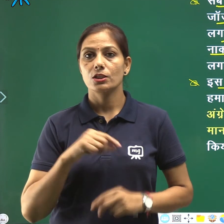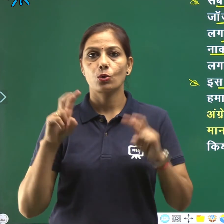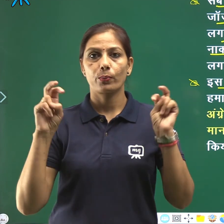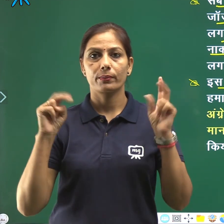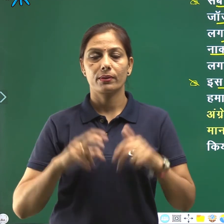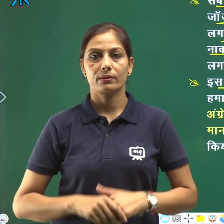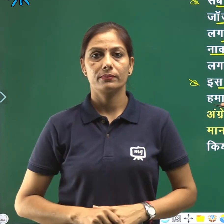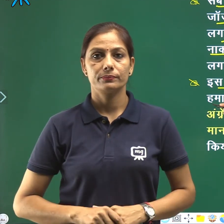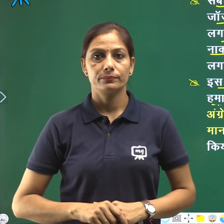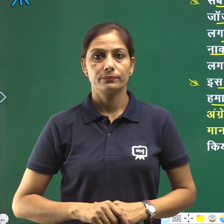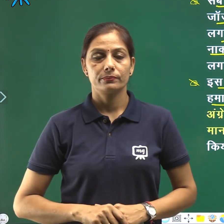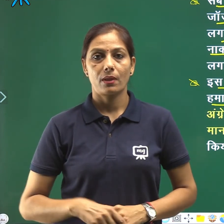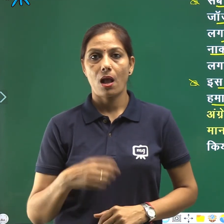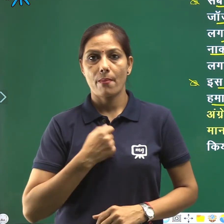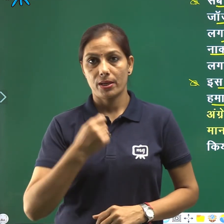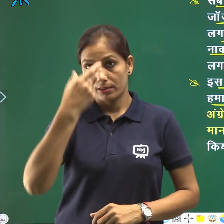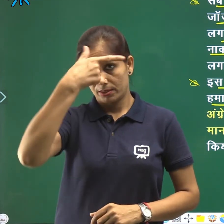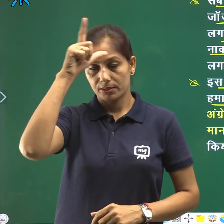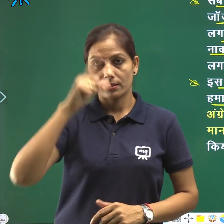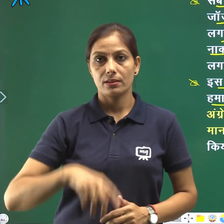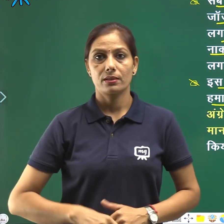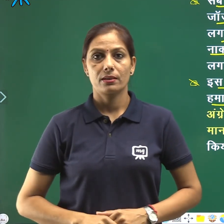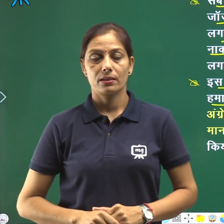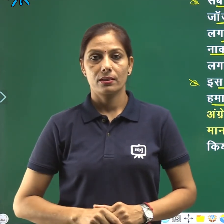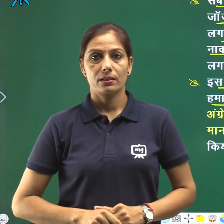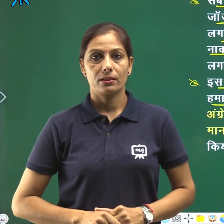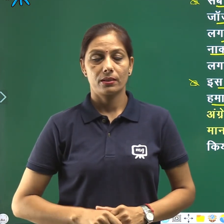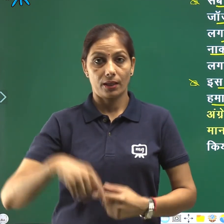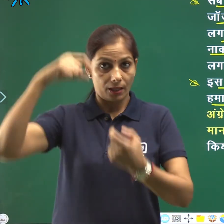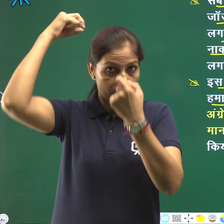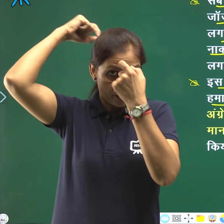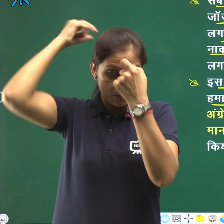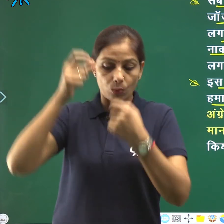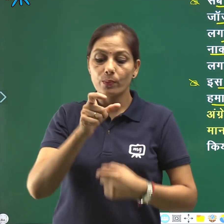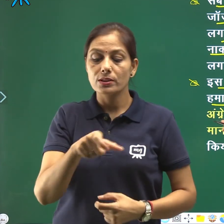में हमारे देश के नेताओं की